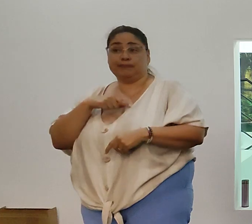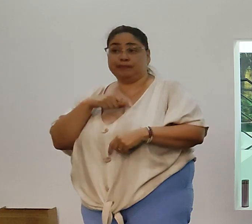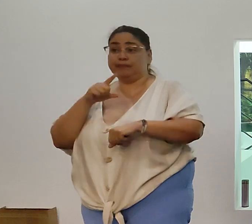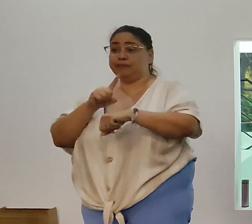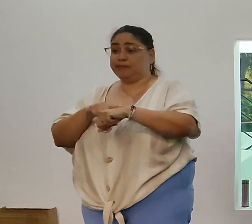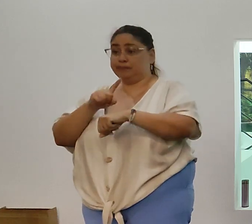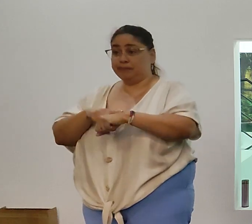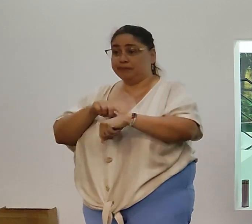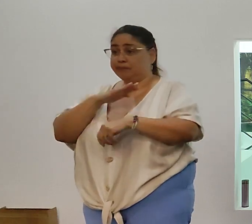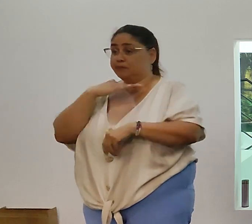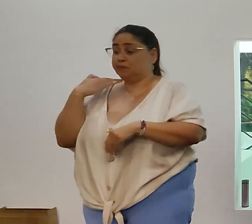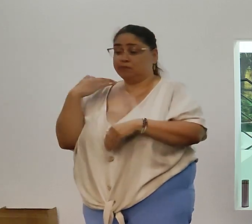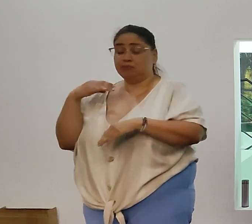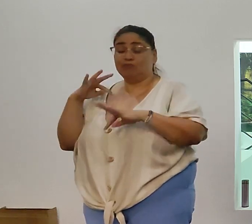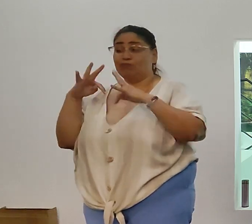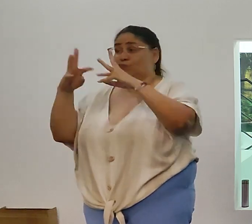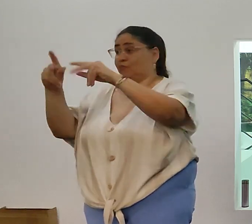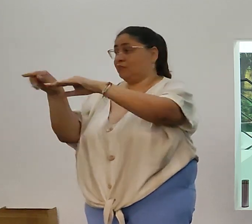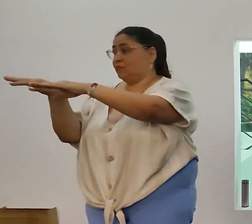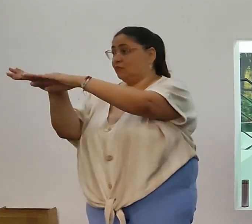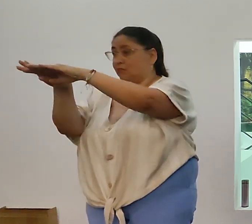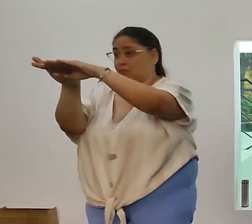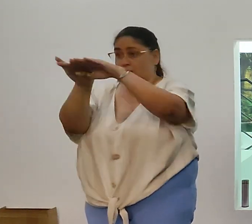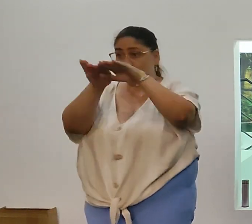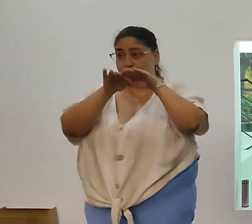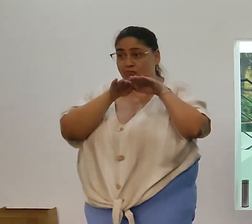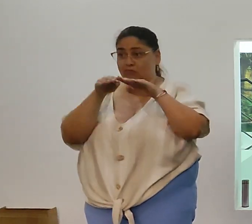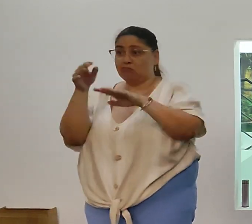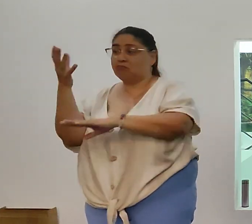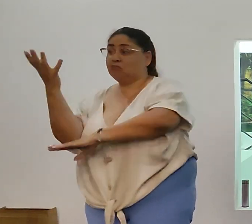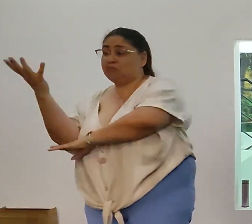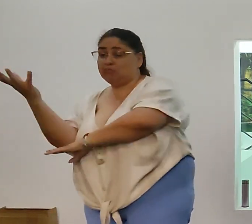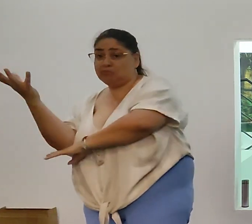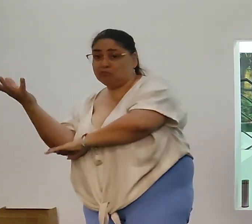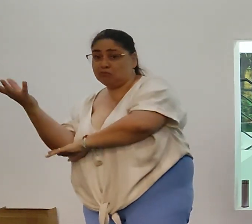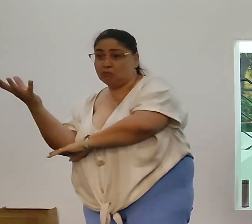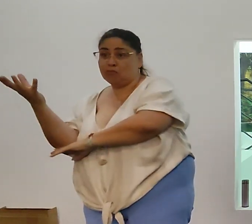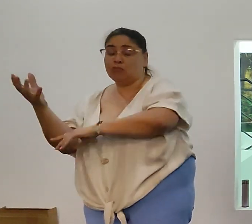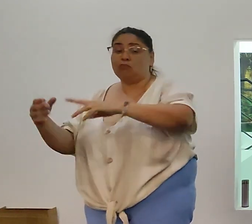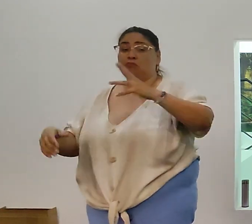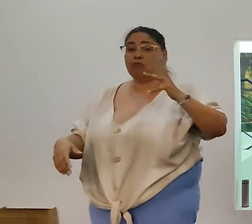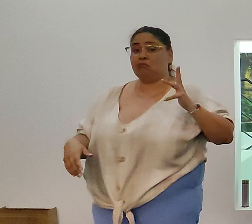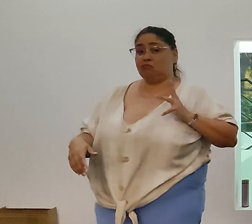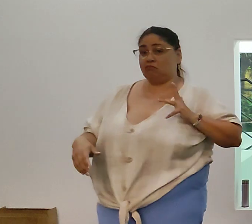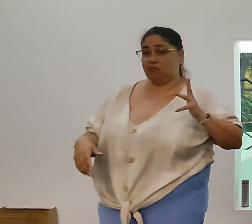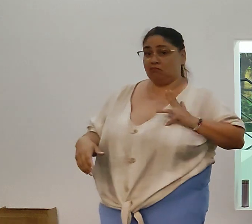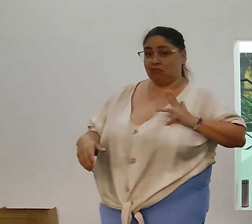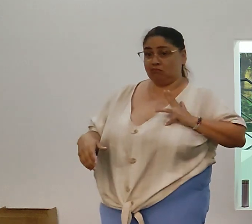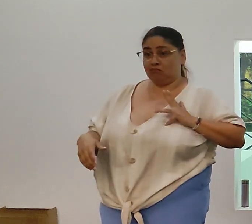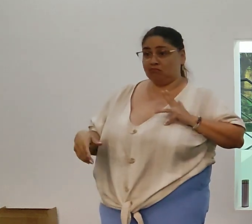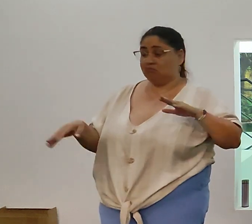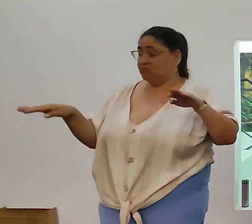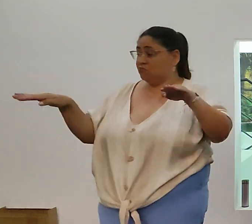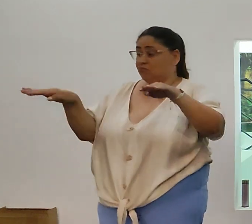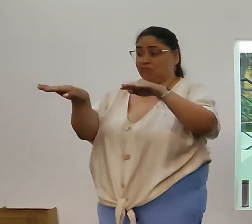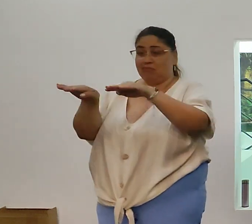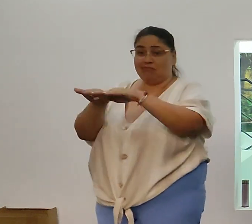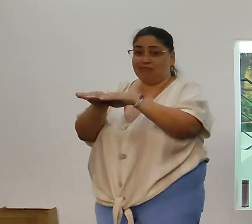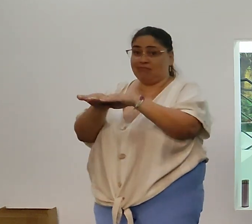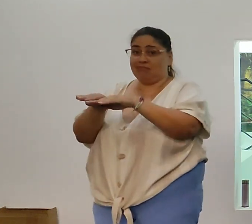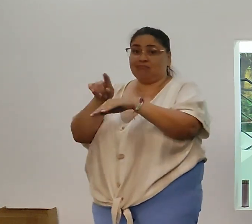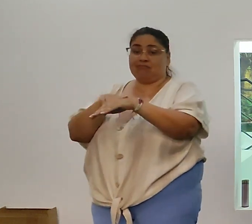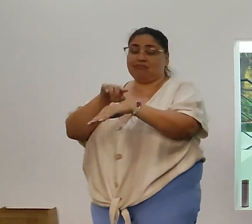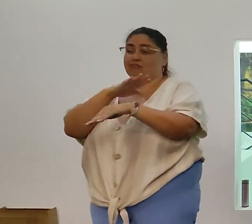os homens são igualados. Seja ele um mendigo purulento, seja ele um rico que se vestia da forma mais